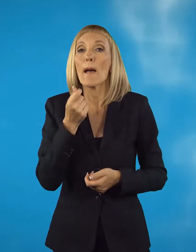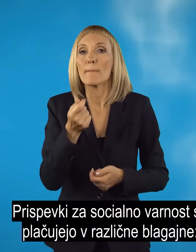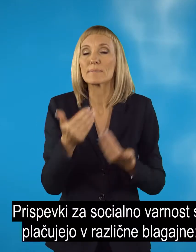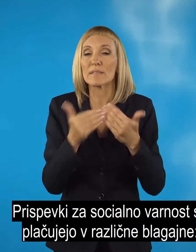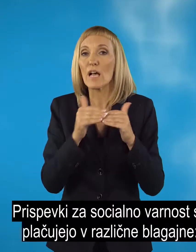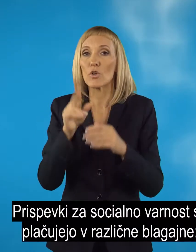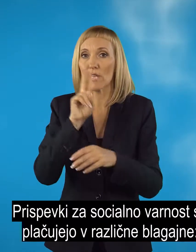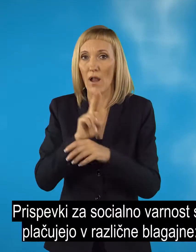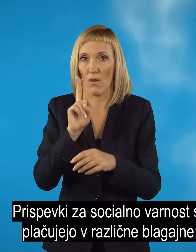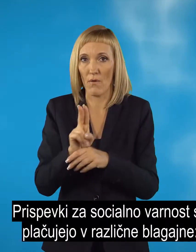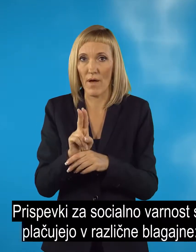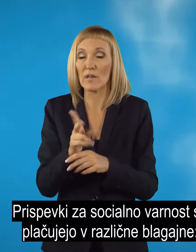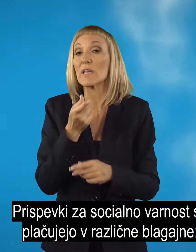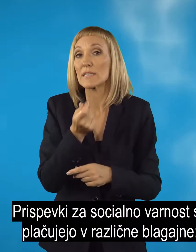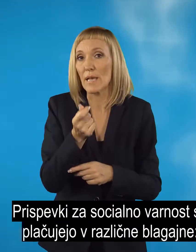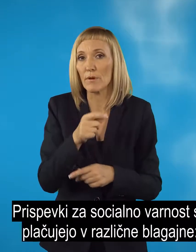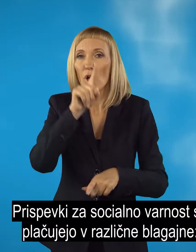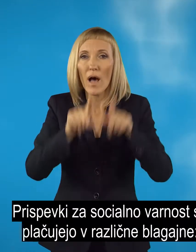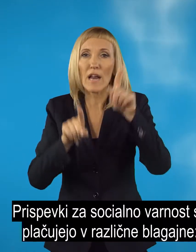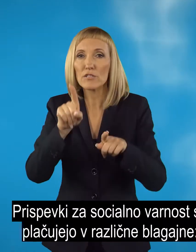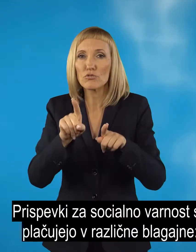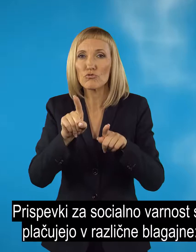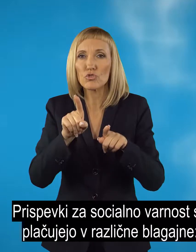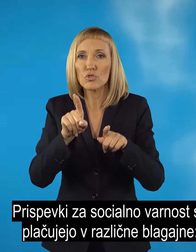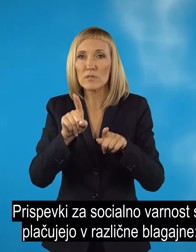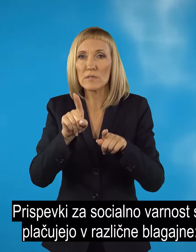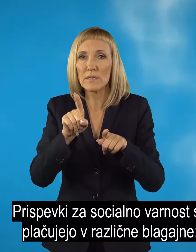Prispevki za socialno varnost se plačujejo v različne blagajne.